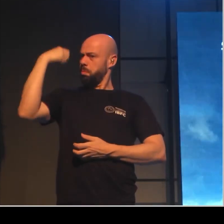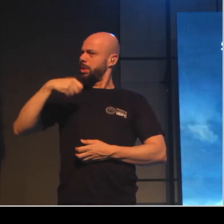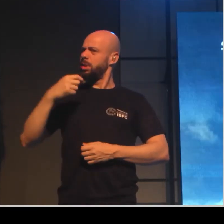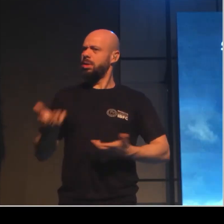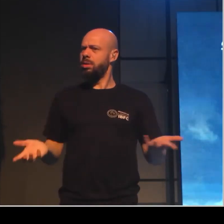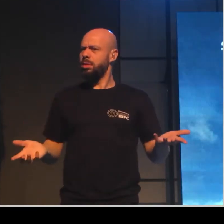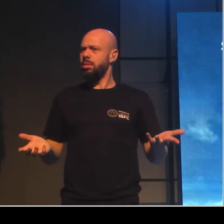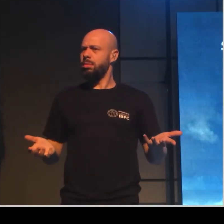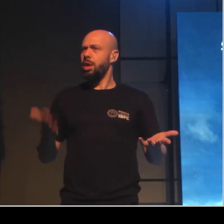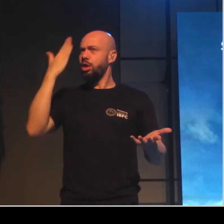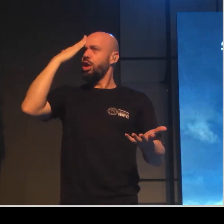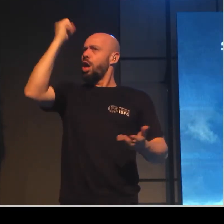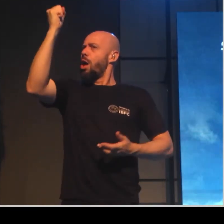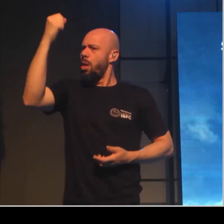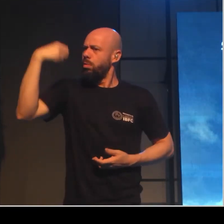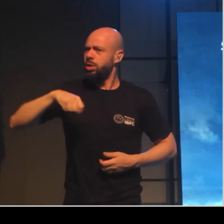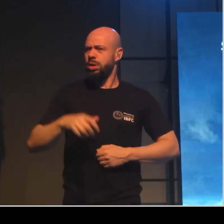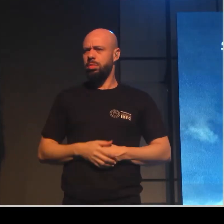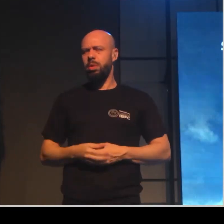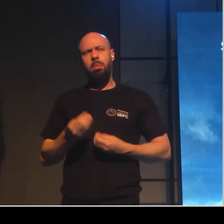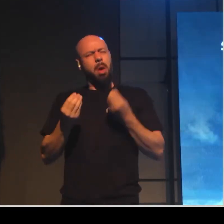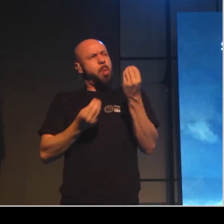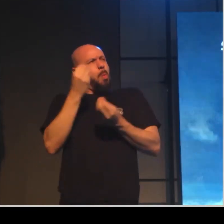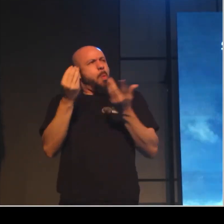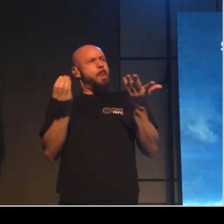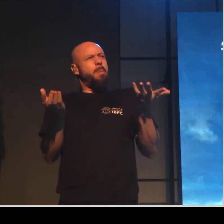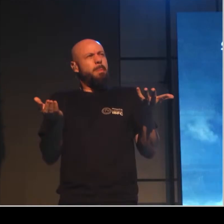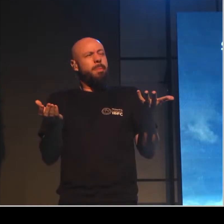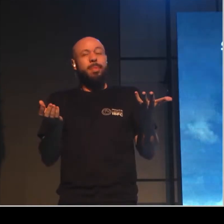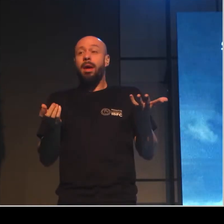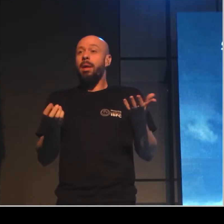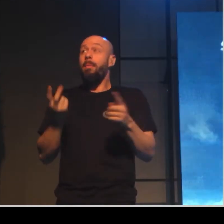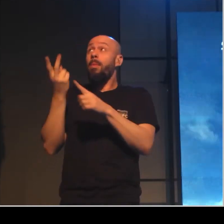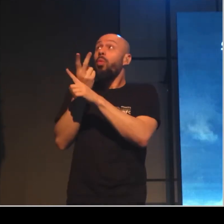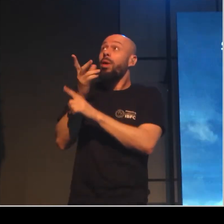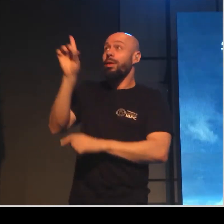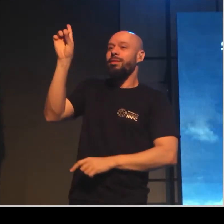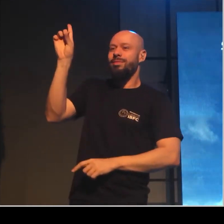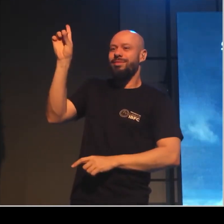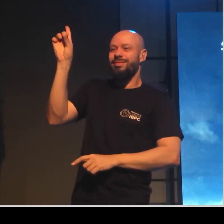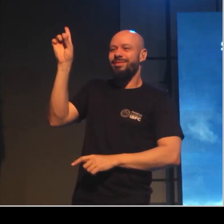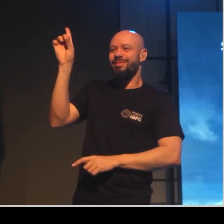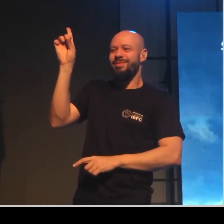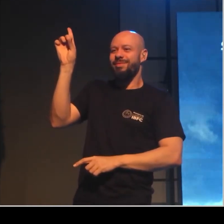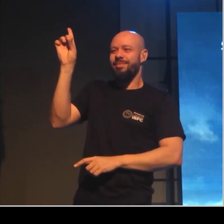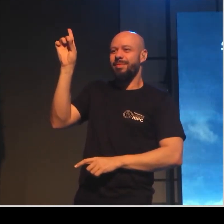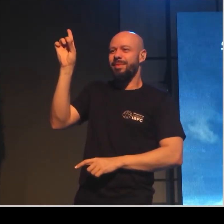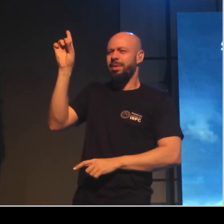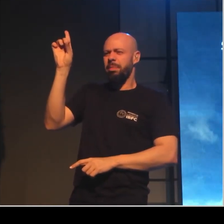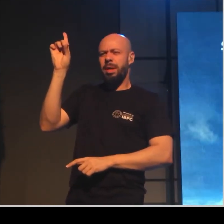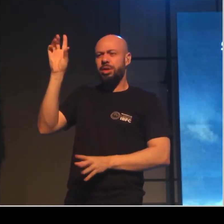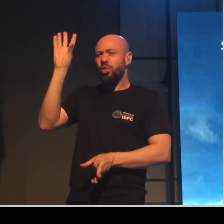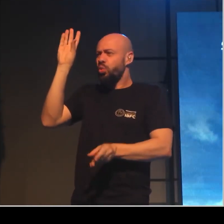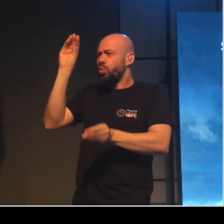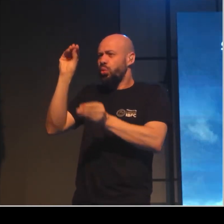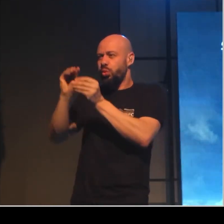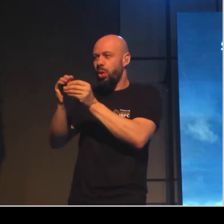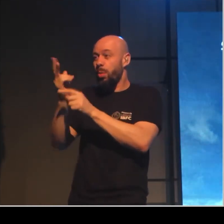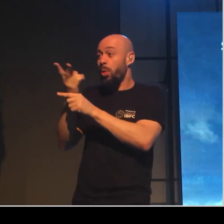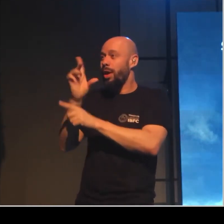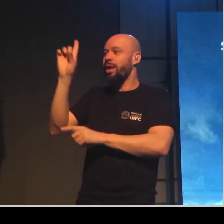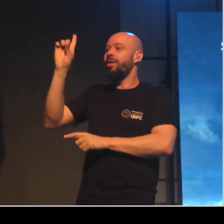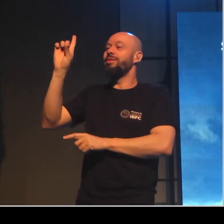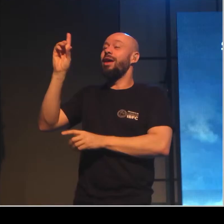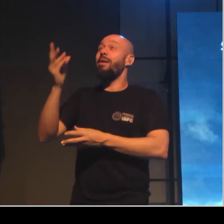ser sábio significa você procurar a Deus. Ser sábio é você entender que a sua vida tem uma